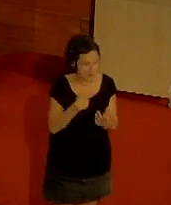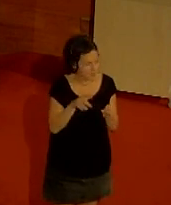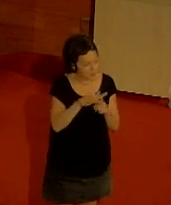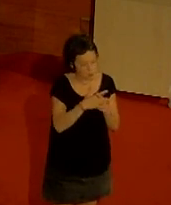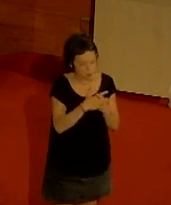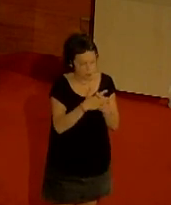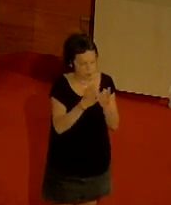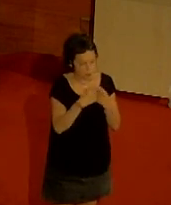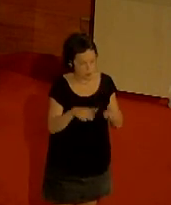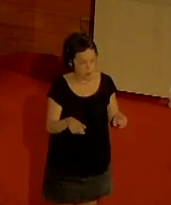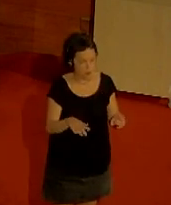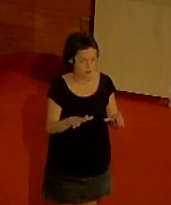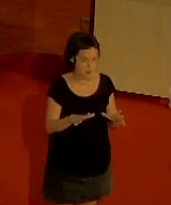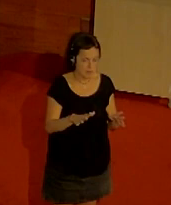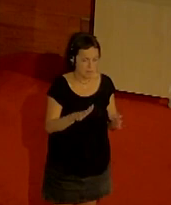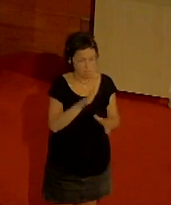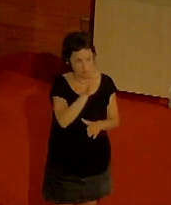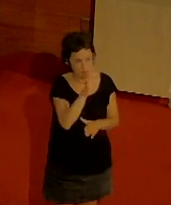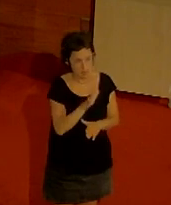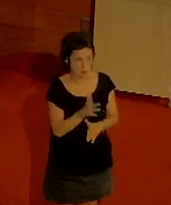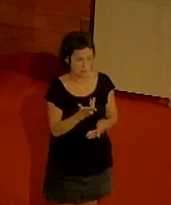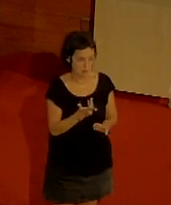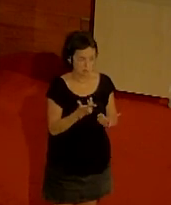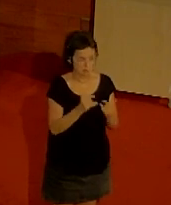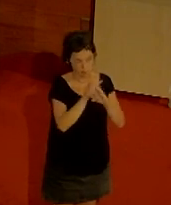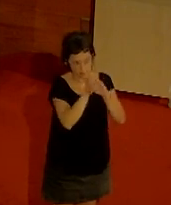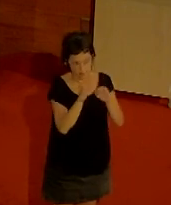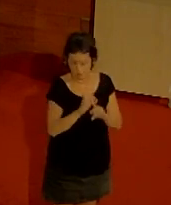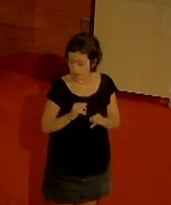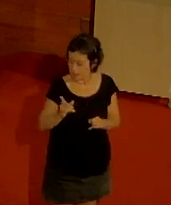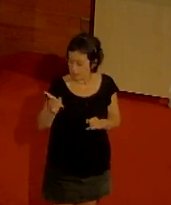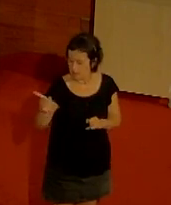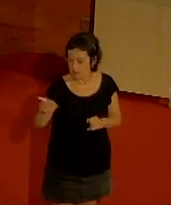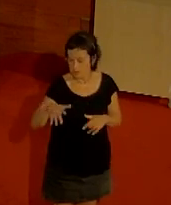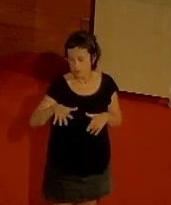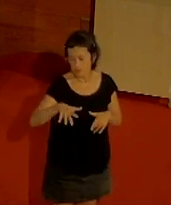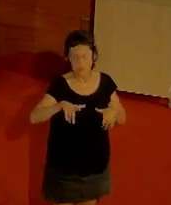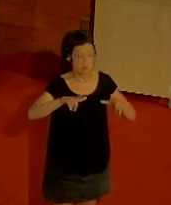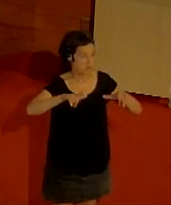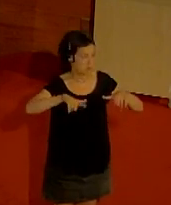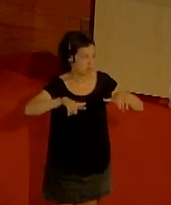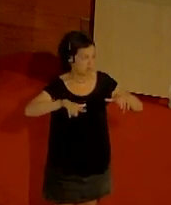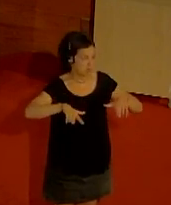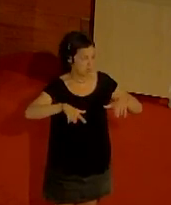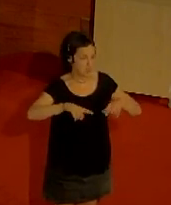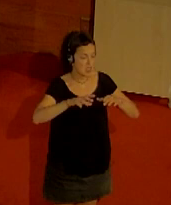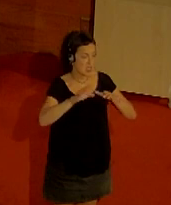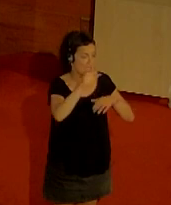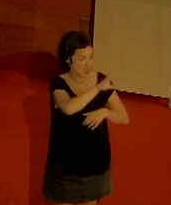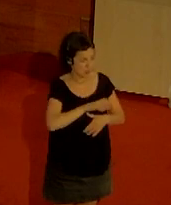relativa paz, al menos esto es en el centro de en la base de Naciones Unidas, en Malacal, que es como un gran